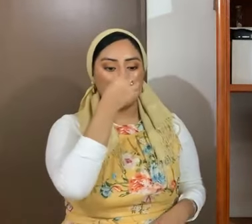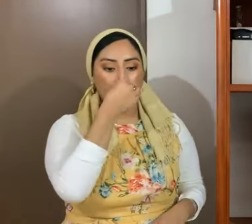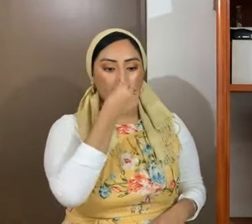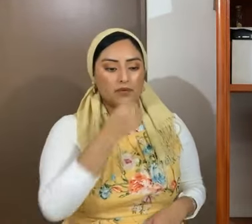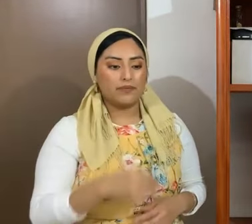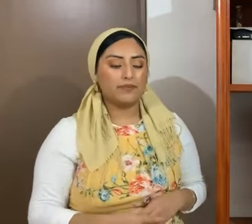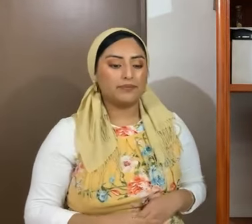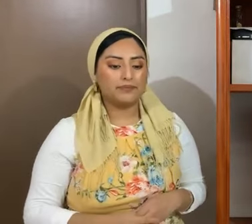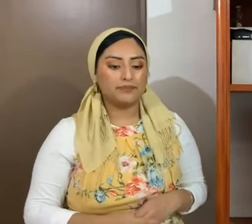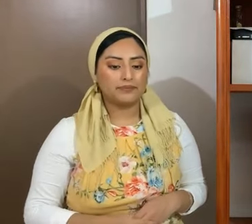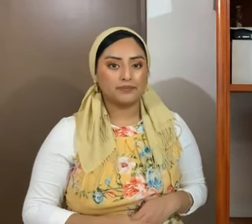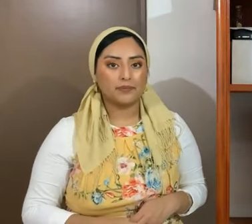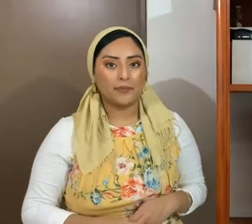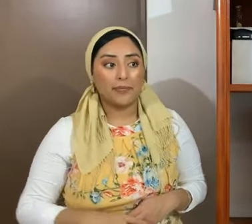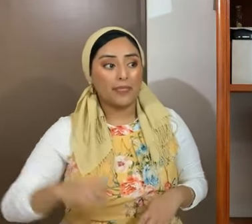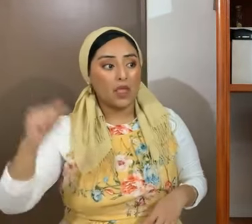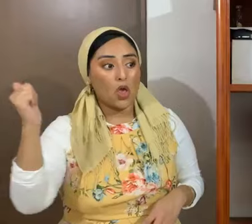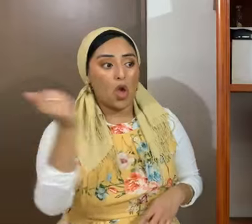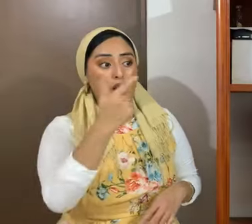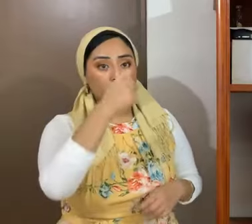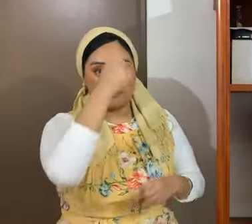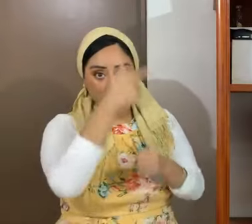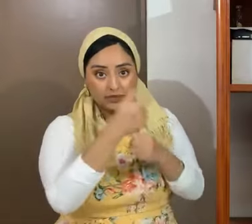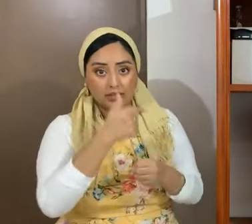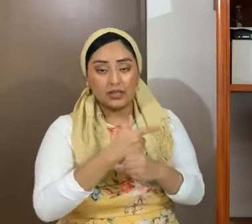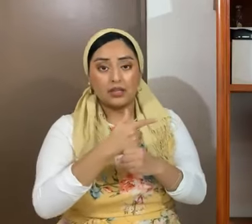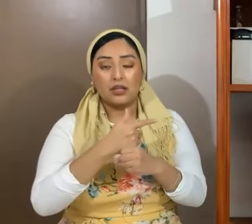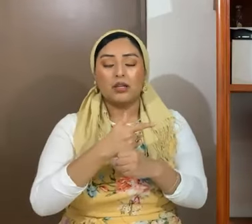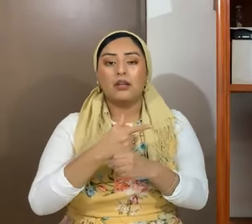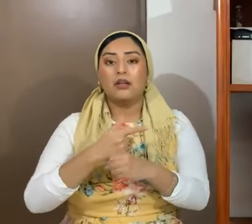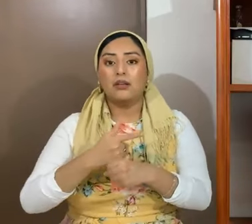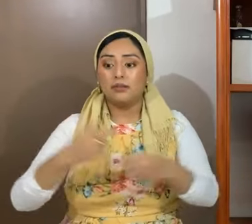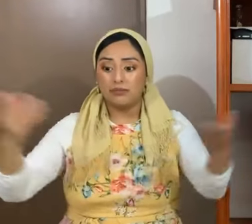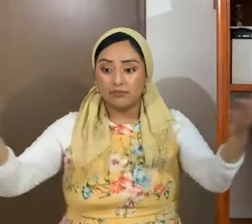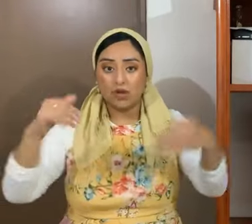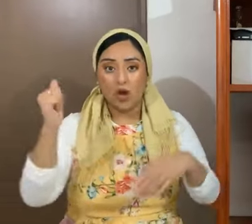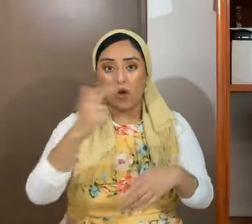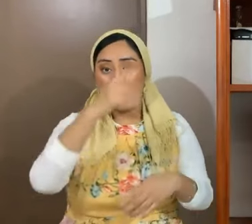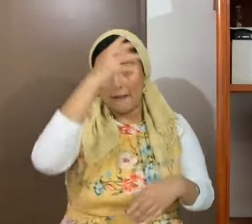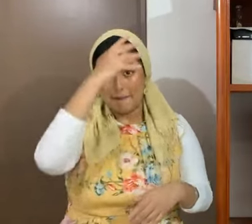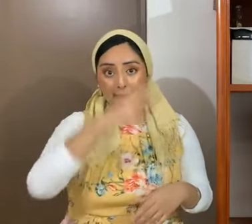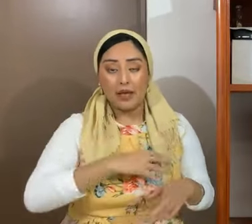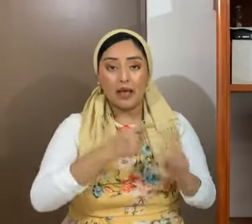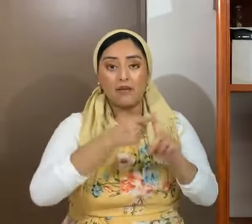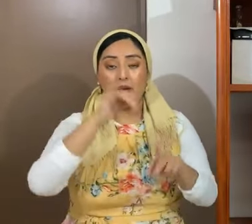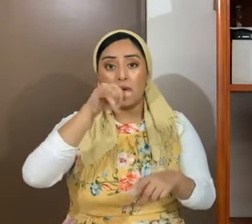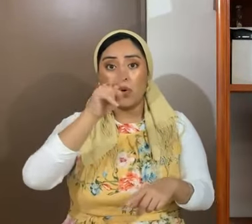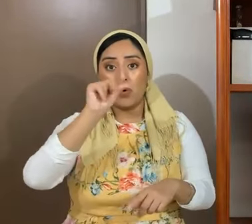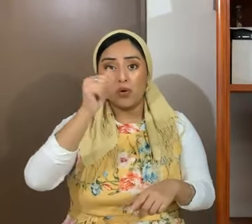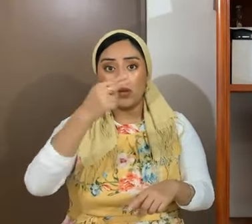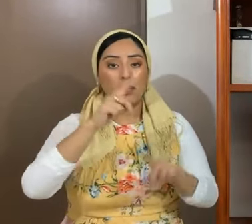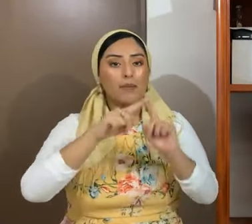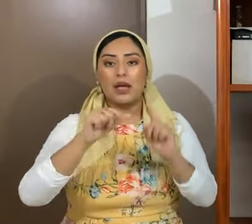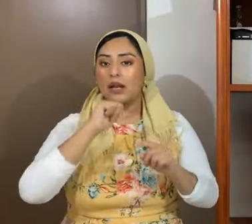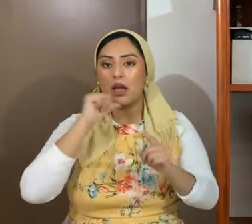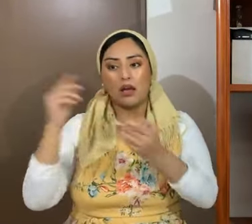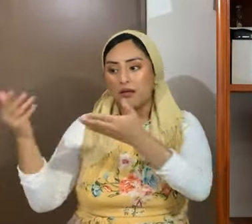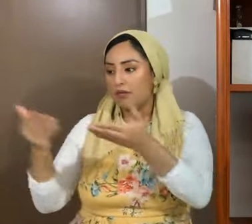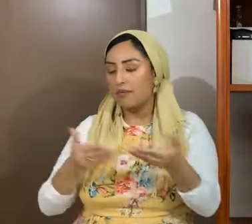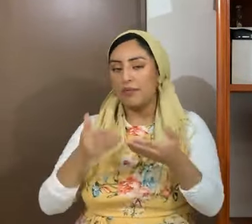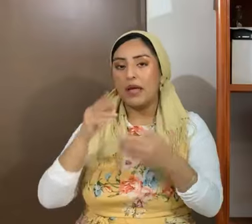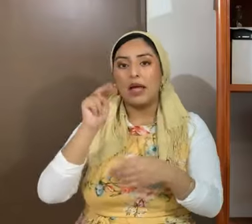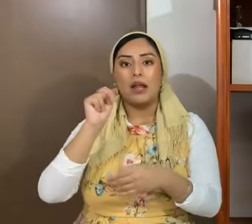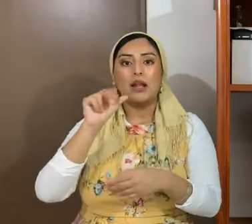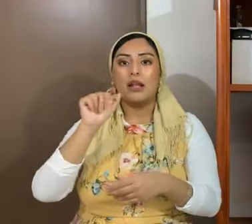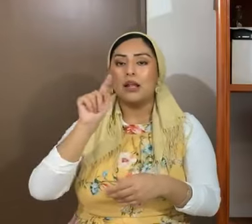la fuente de Rogel, convidó a todos sus hermanos, los hijos del rey, a todos los varones de Judá, siervos del rey, pero no convidó a Natán, ni a